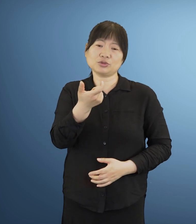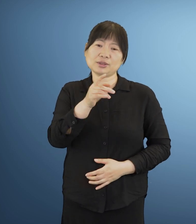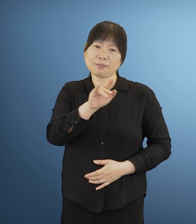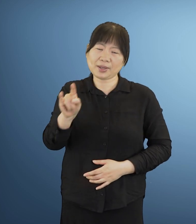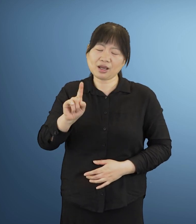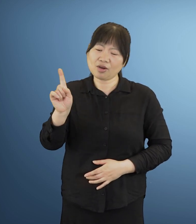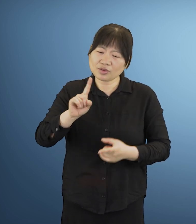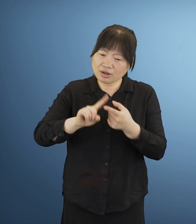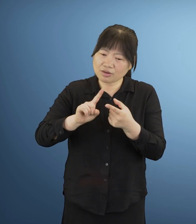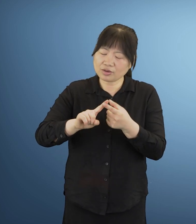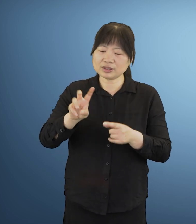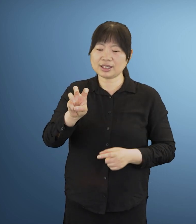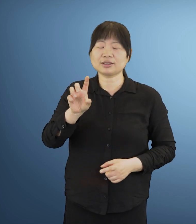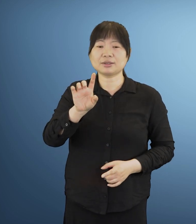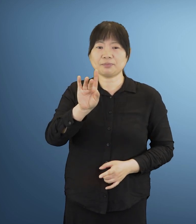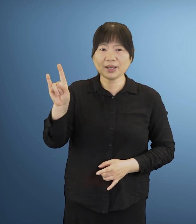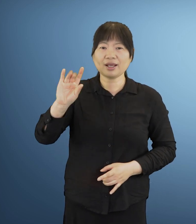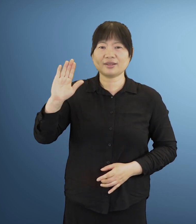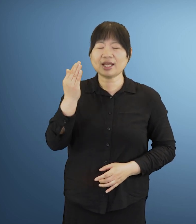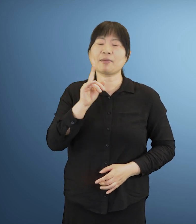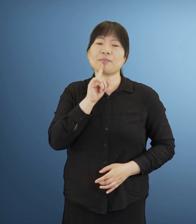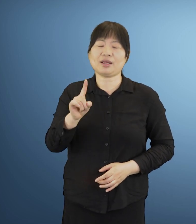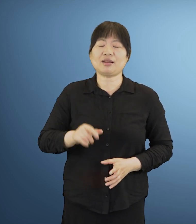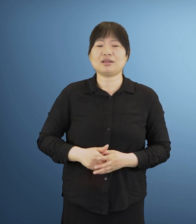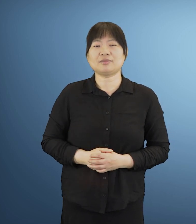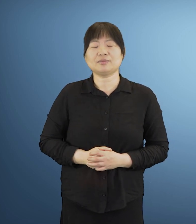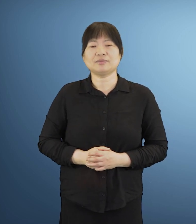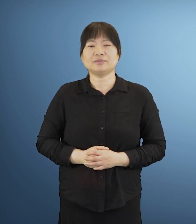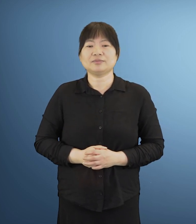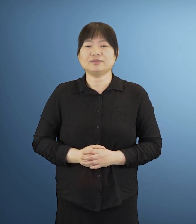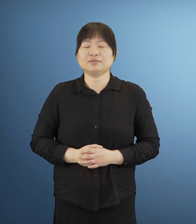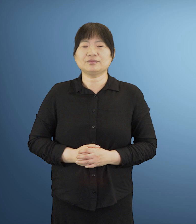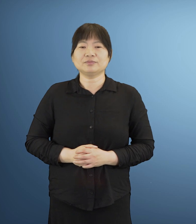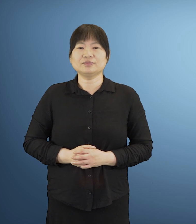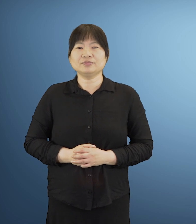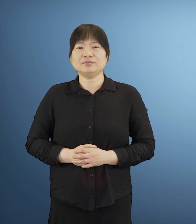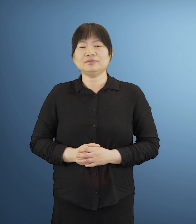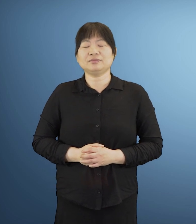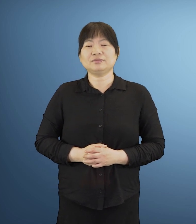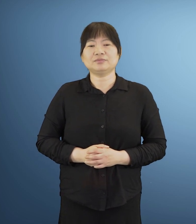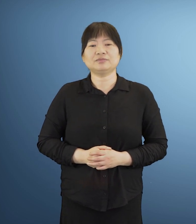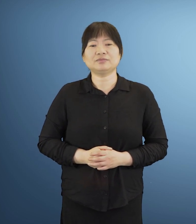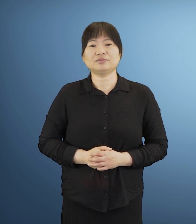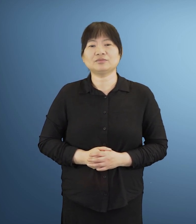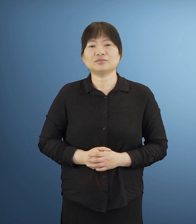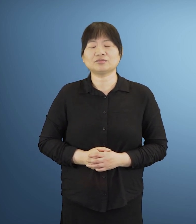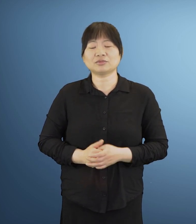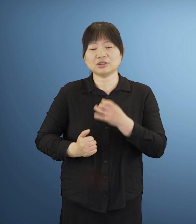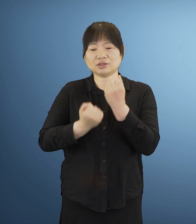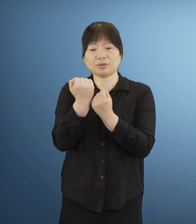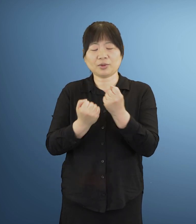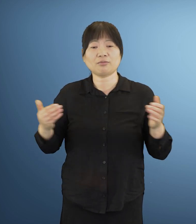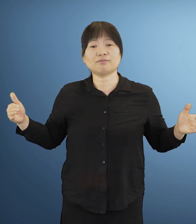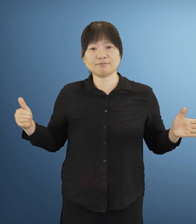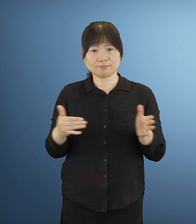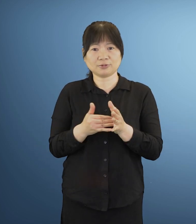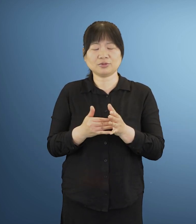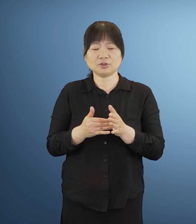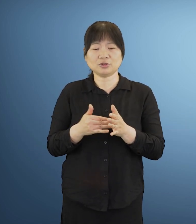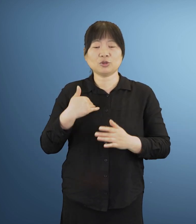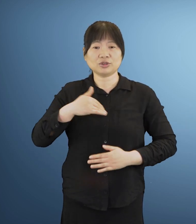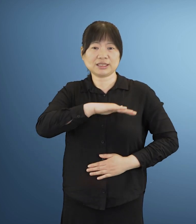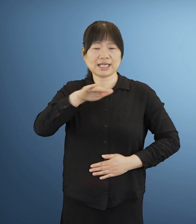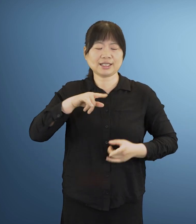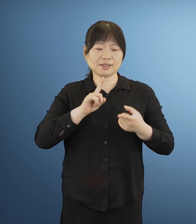어떤 것은 30배가 되느니라 하시더라. 네. 자, 이제 설명은 다 끝났어요. 그럼 우리가